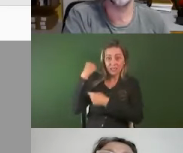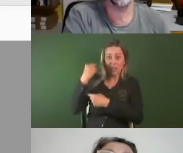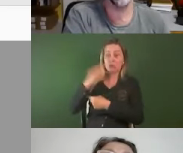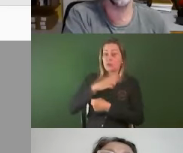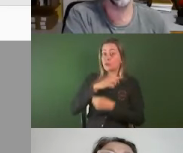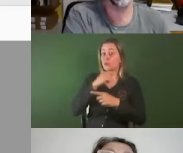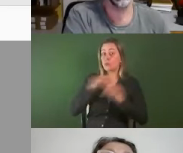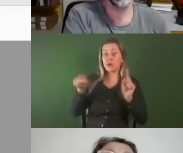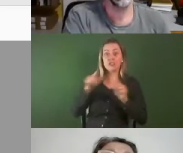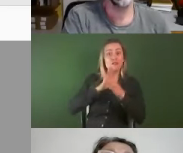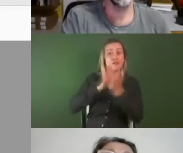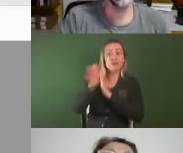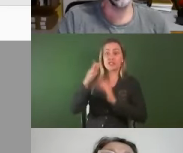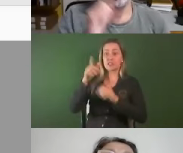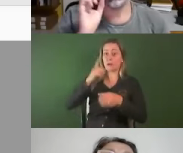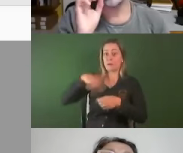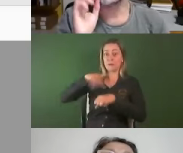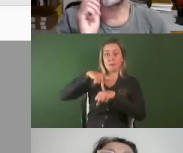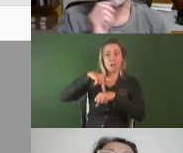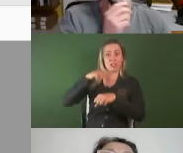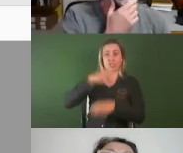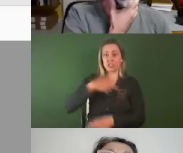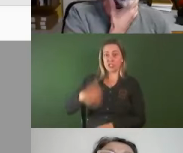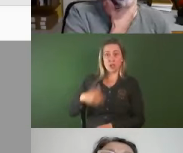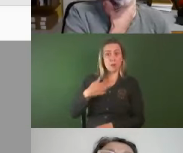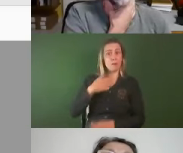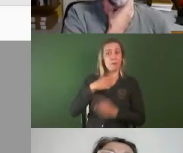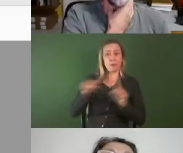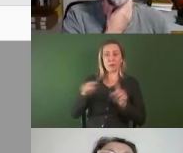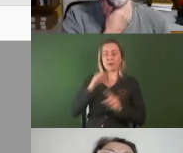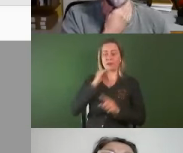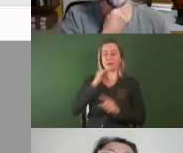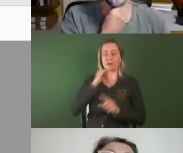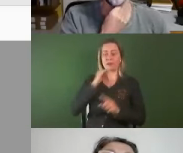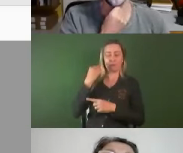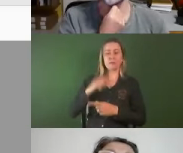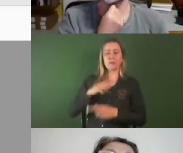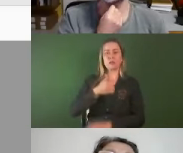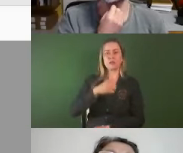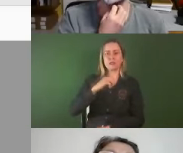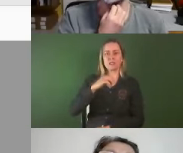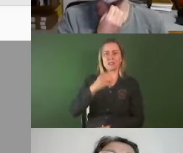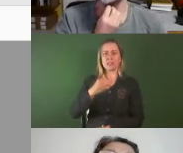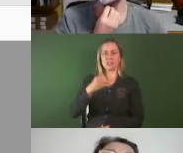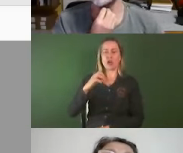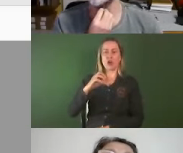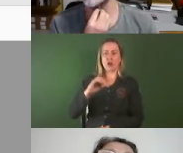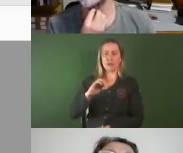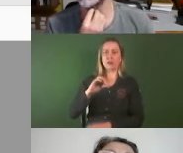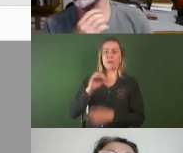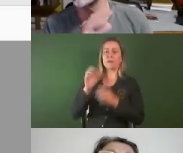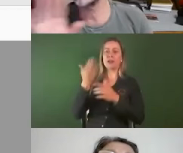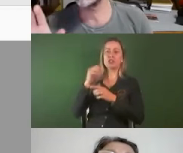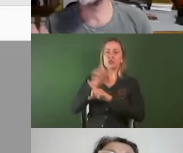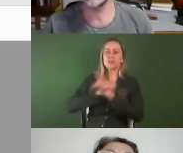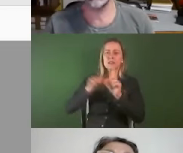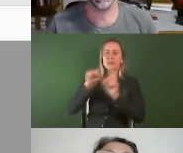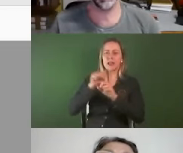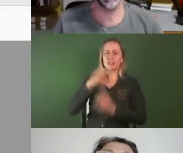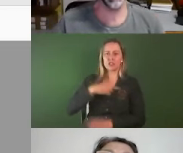portos são abertos, né? Olha só, em 1889, a primeira sociedade fotográfica